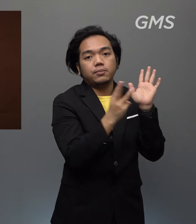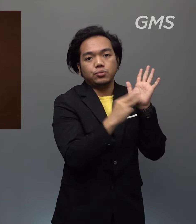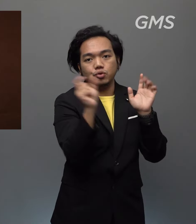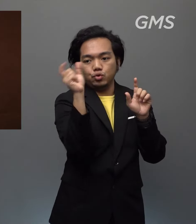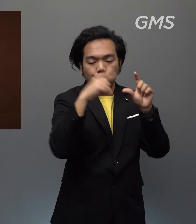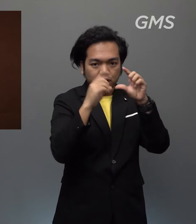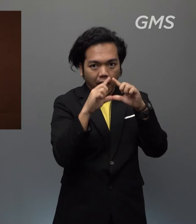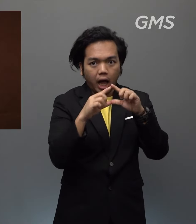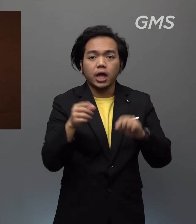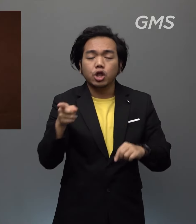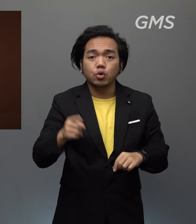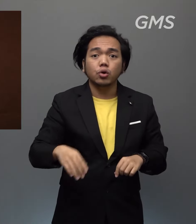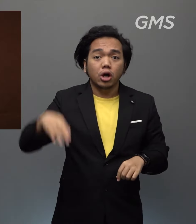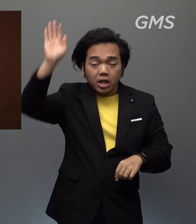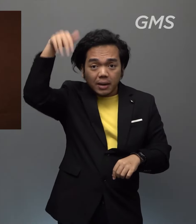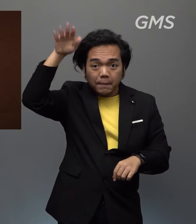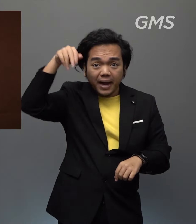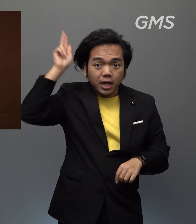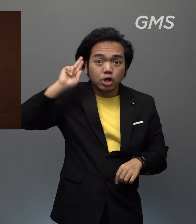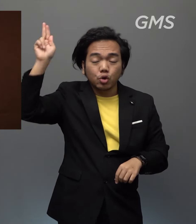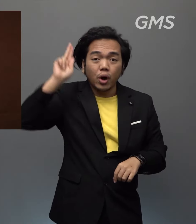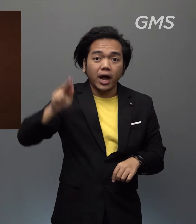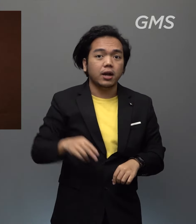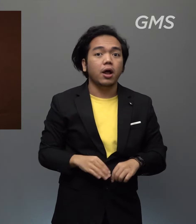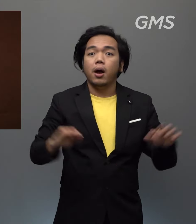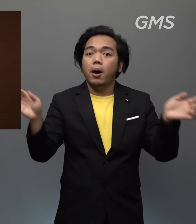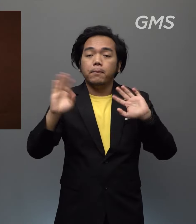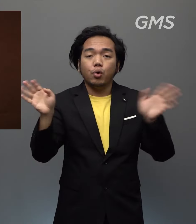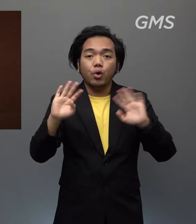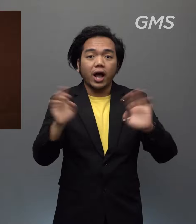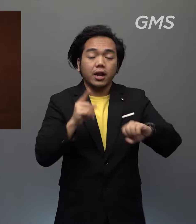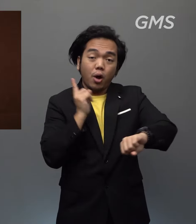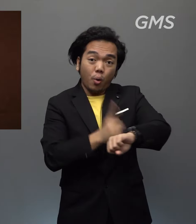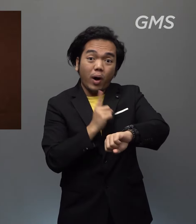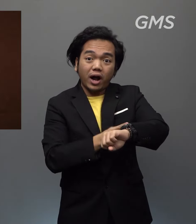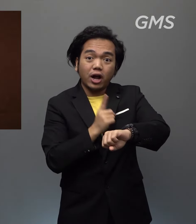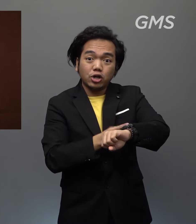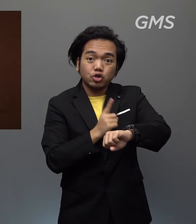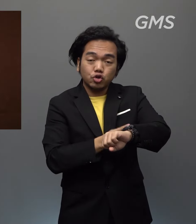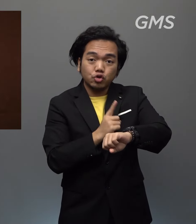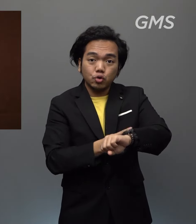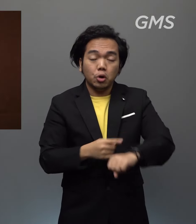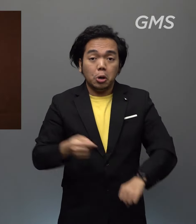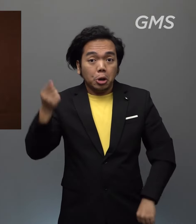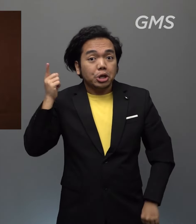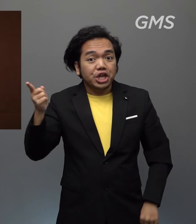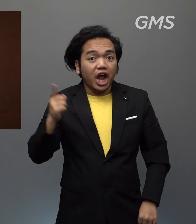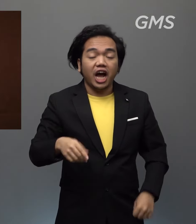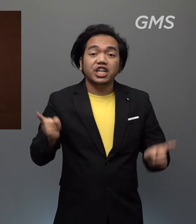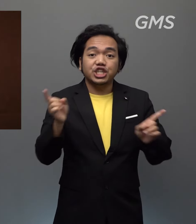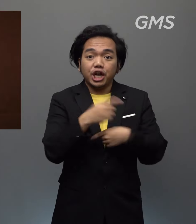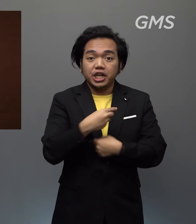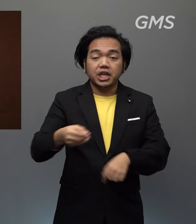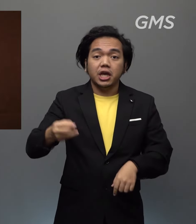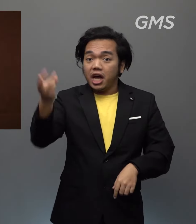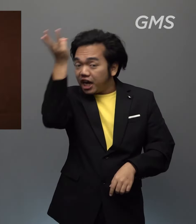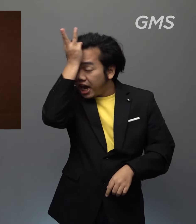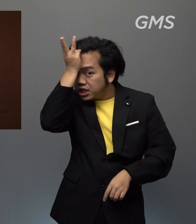dan kebesarannya. Setelah dia ditolak oleh bangsanya sendiri, dikejar oleh Firaun oleh